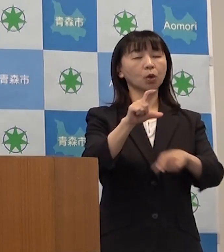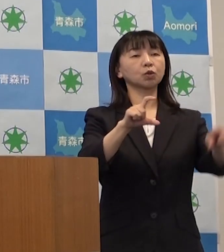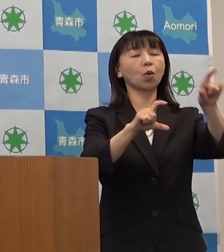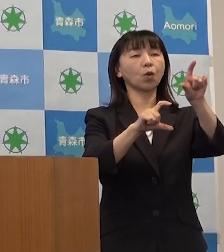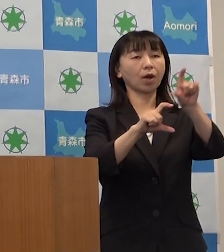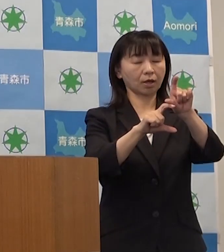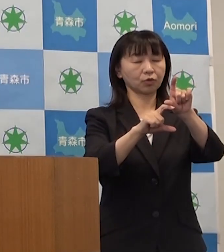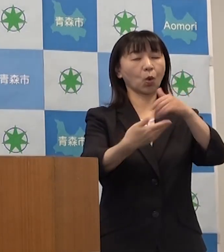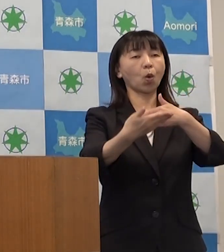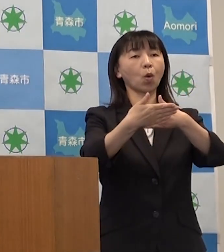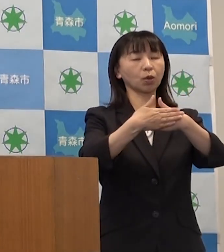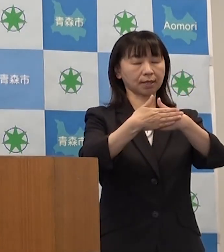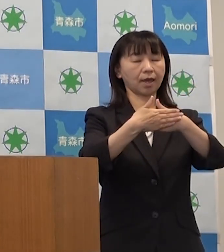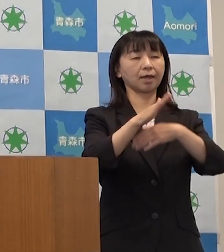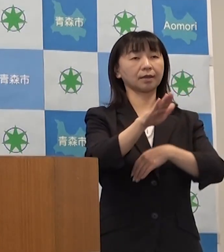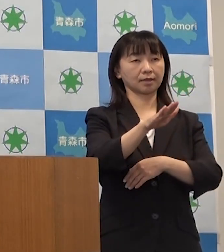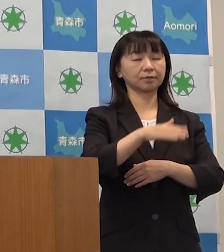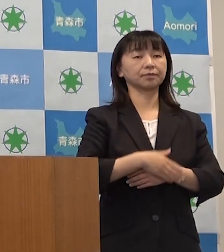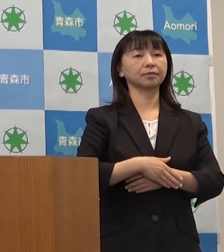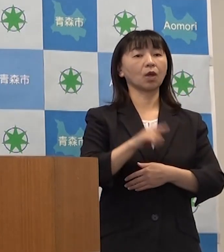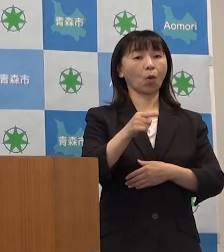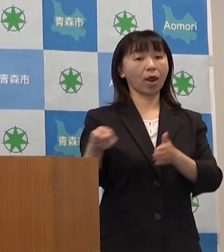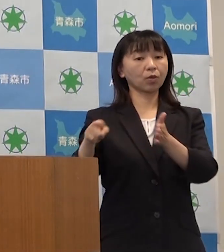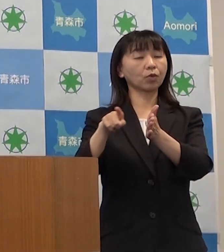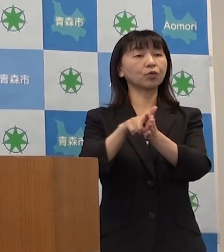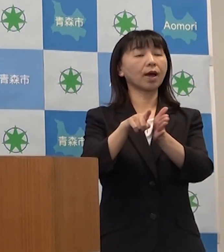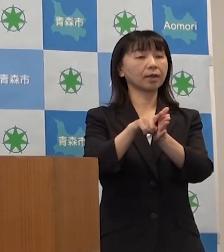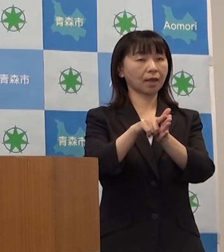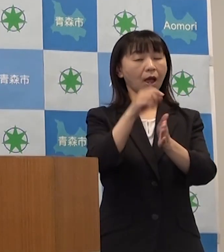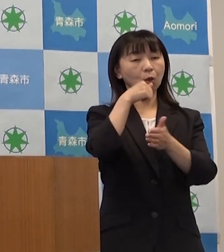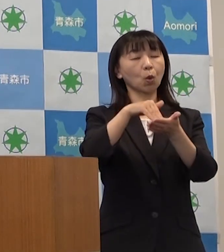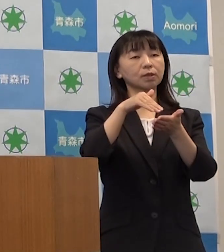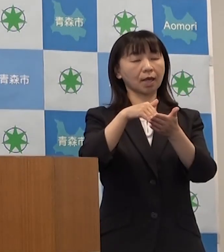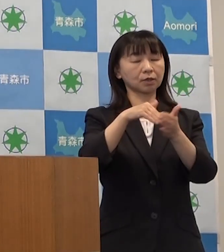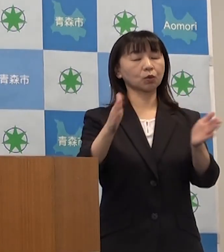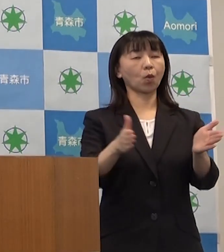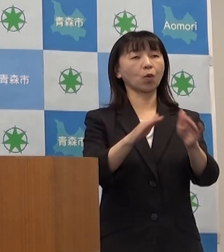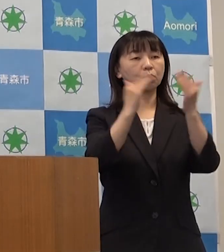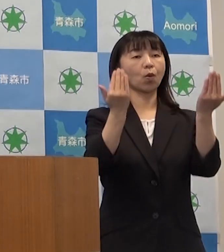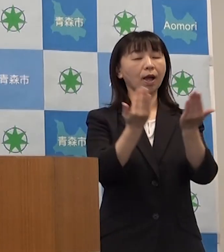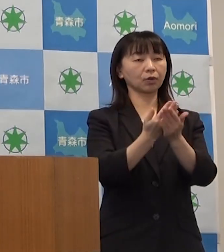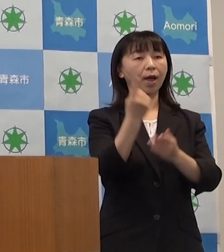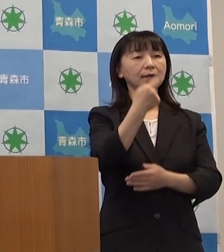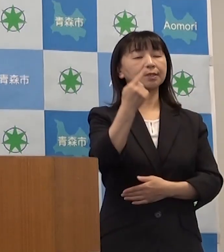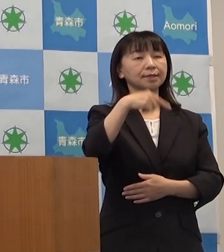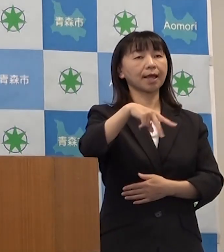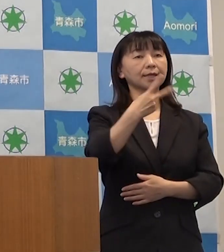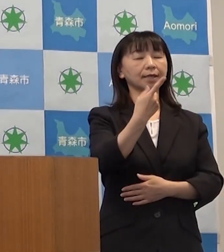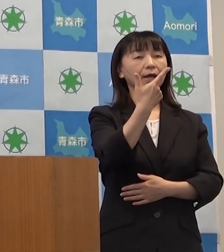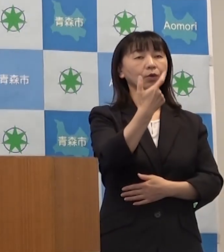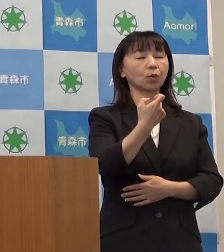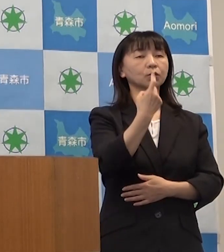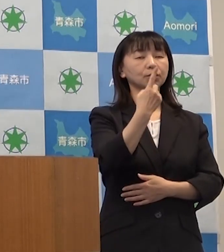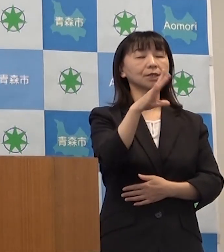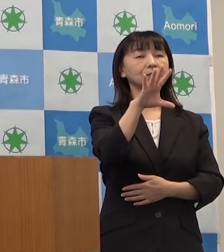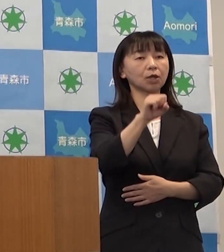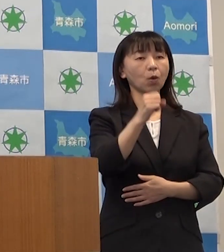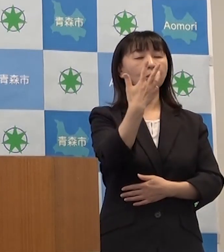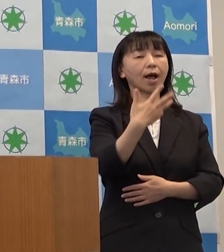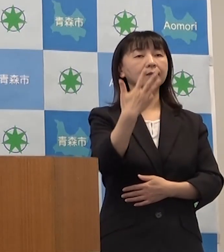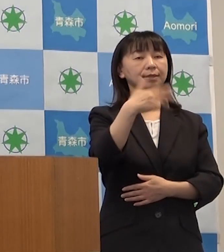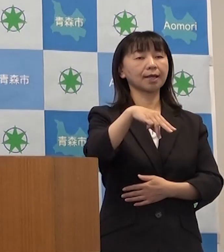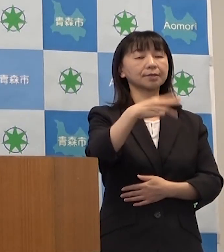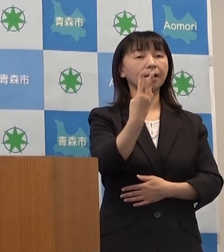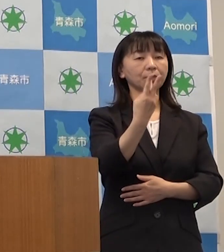補正となります。これを加えた予算総額は1261億